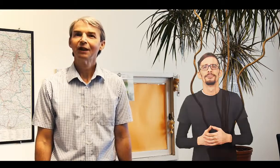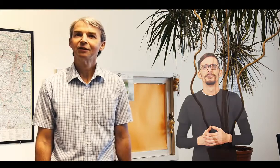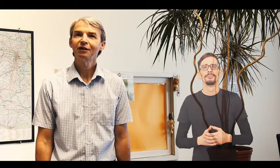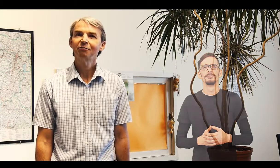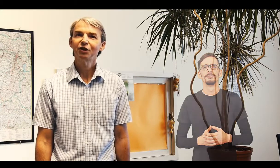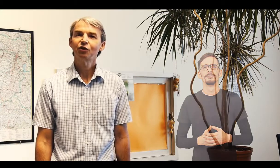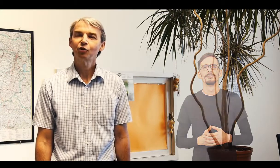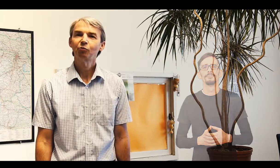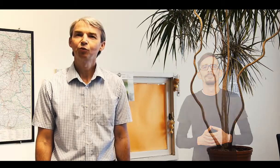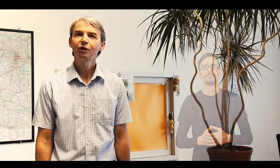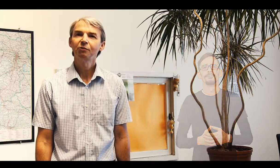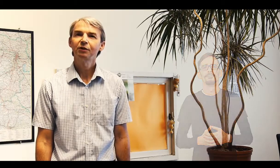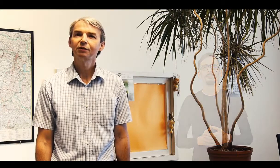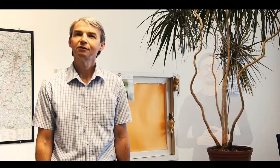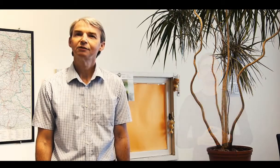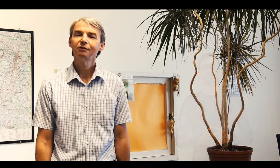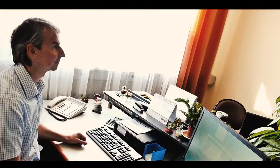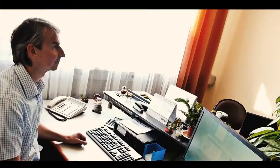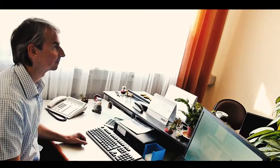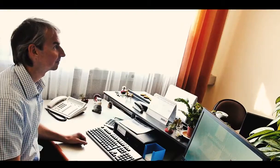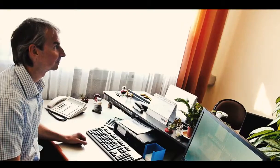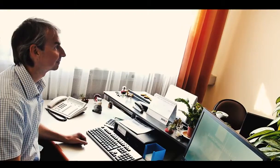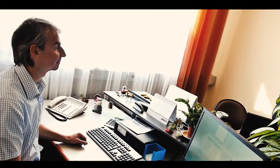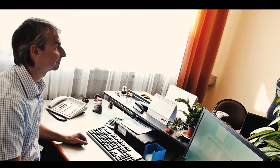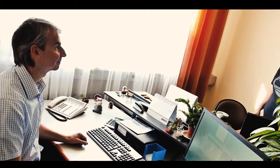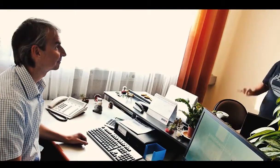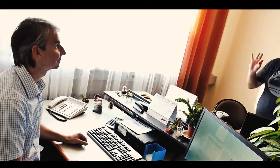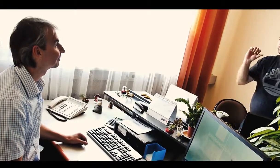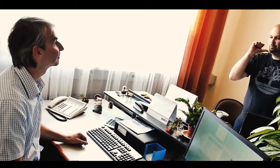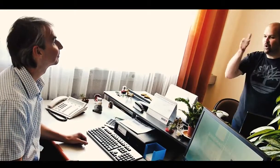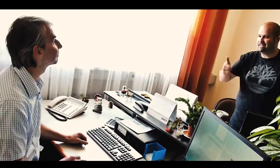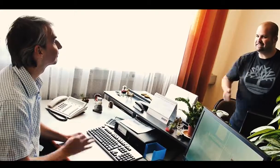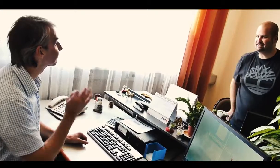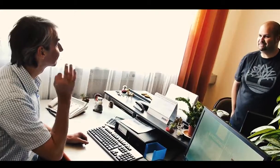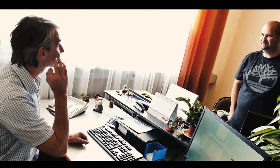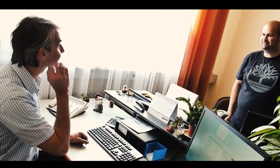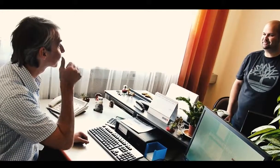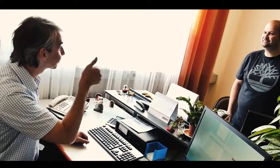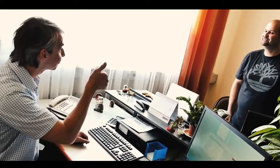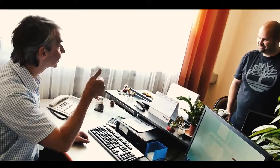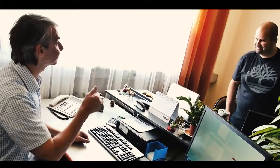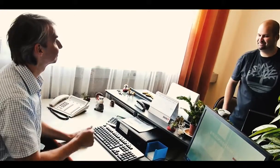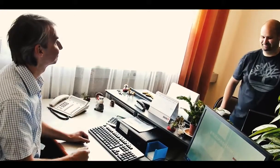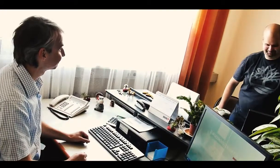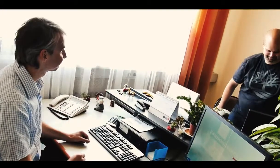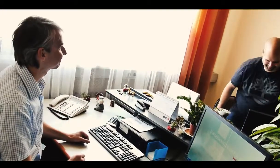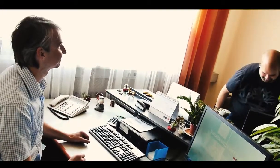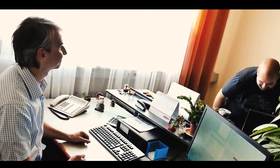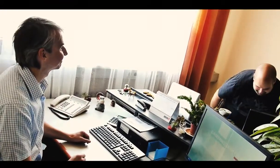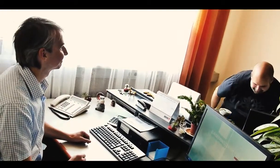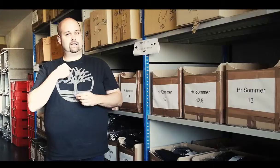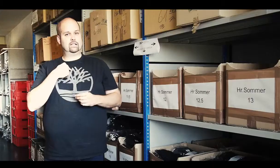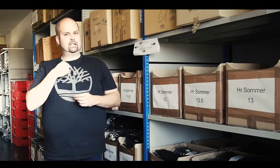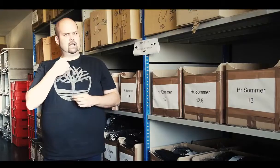weil er anderen Menschen noch Mut gibt, wenn etwas nicht so gefällt ist. Mein Tipp